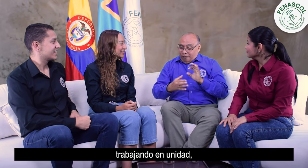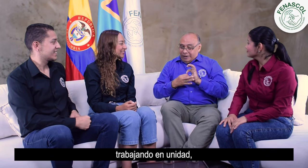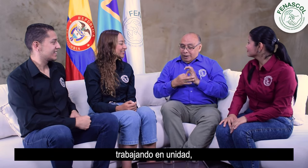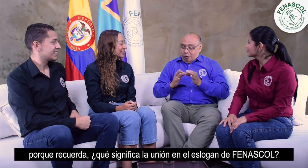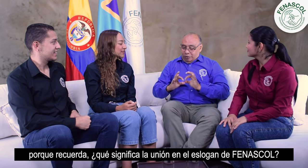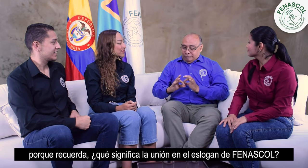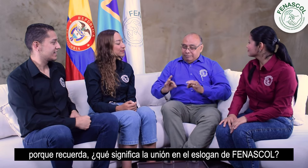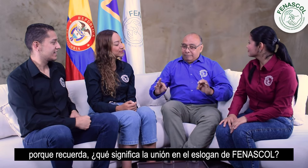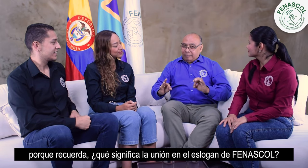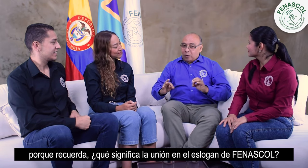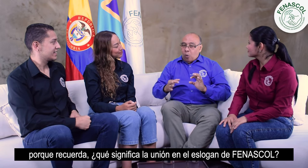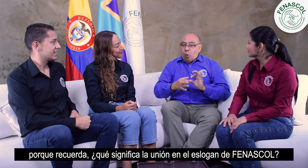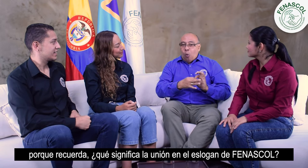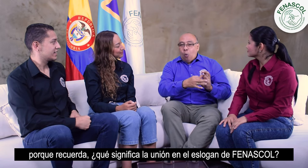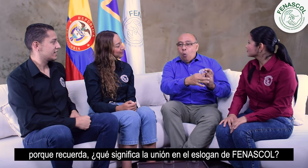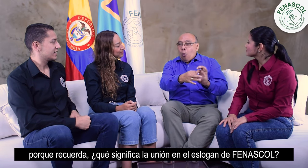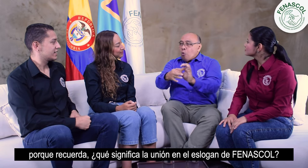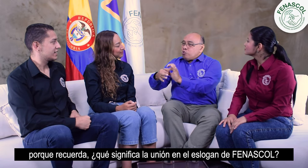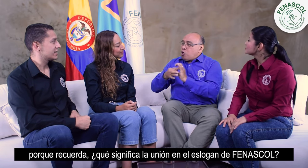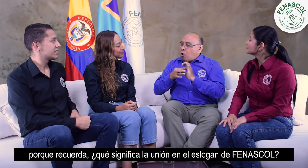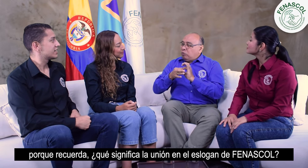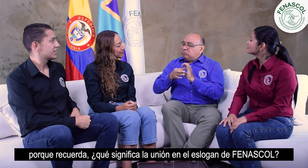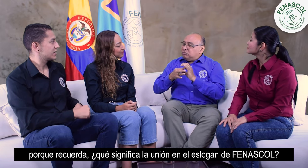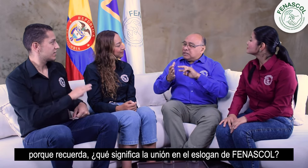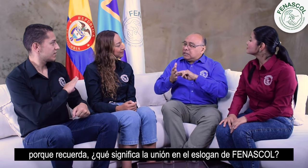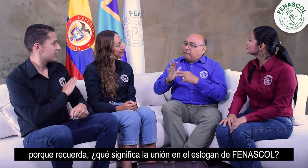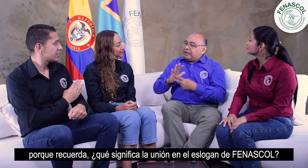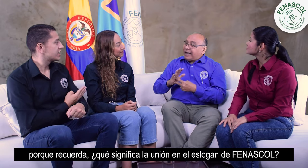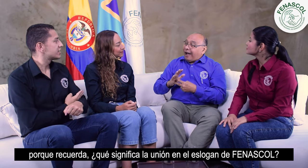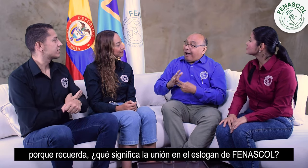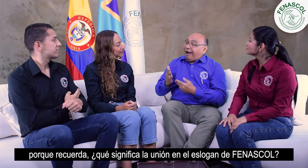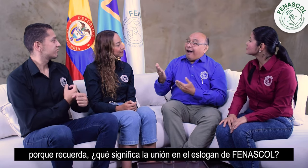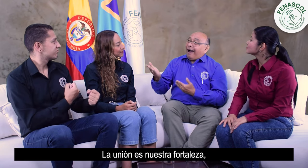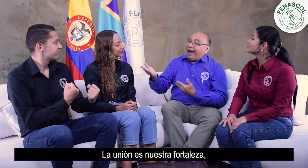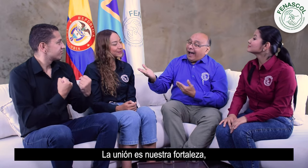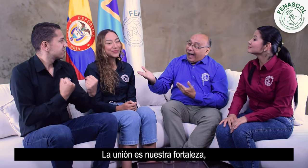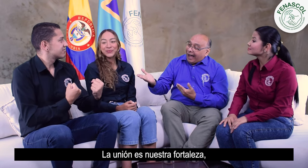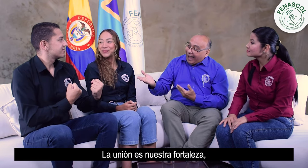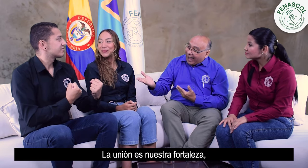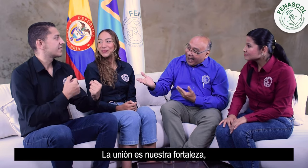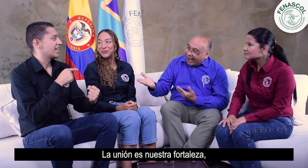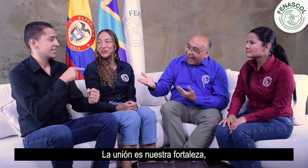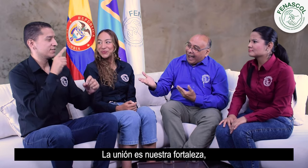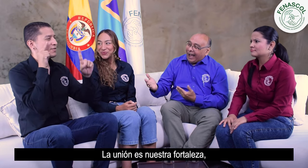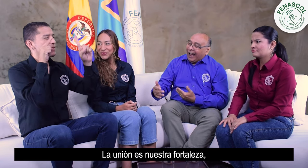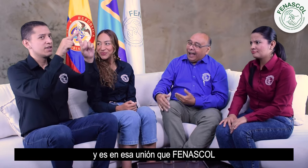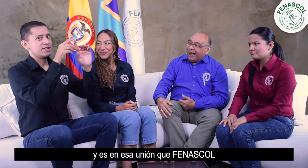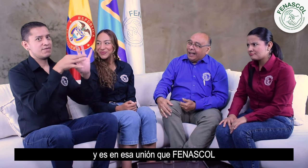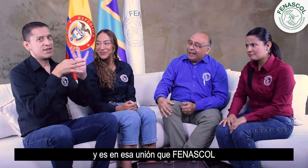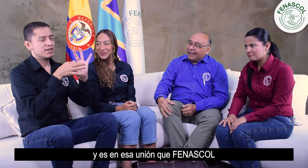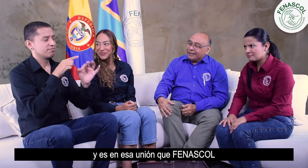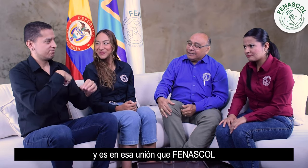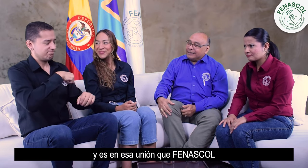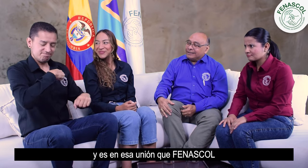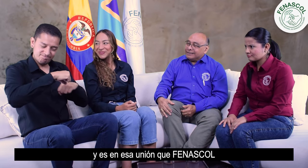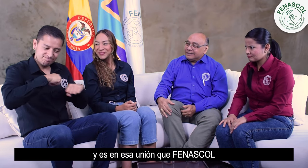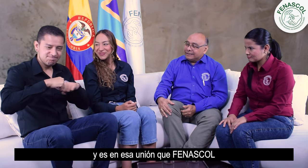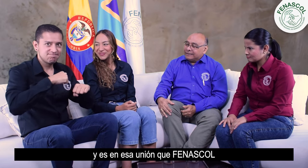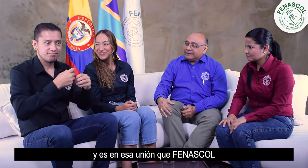unidad, porque recuerda, ¿qué significa la unión en el eslogan de FENASCOL? La unión es nuestra fortaleza y es en esa unión que FENASCOL